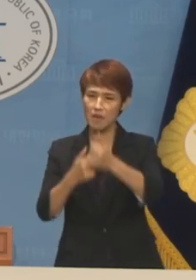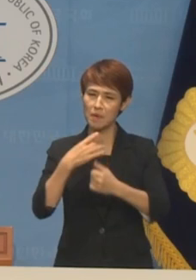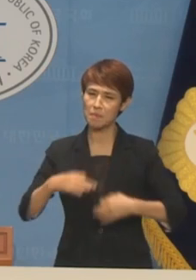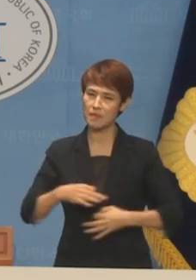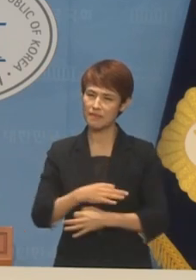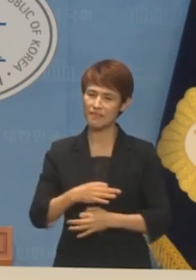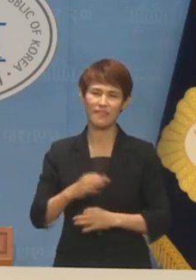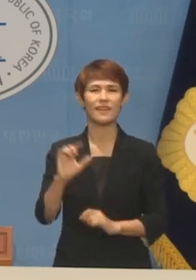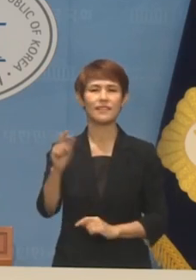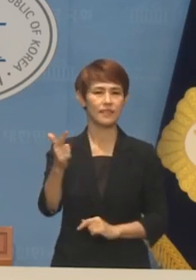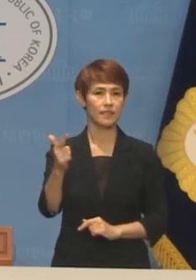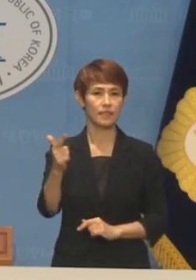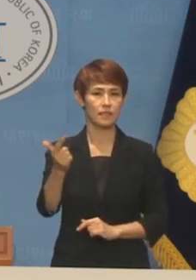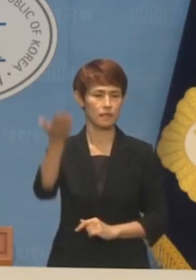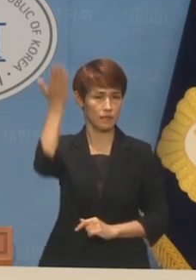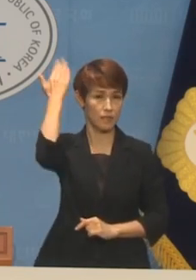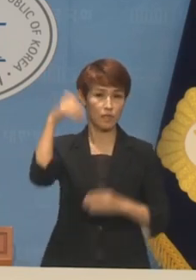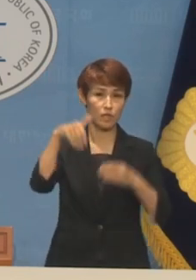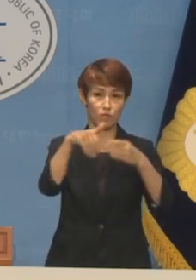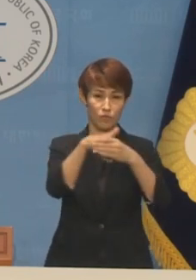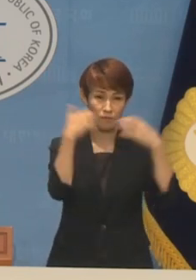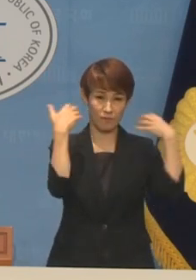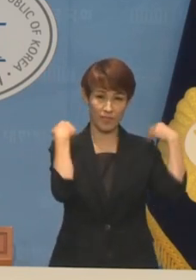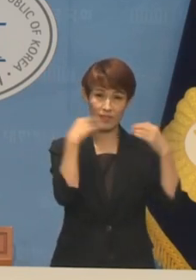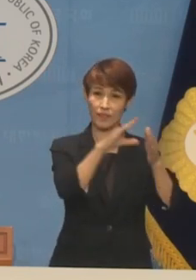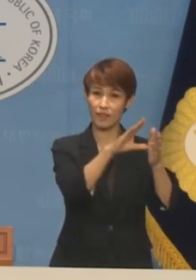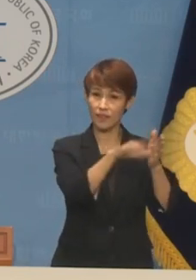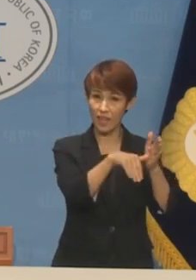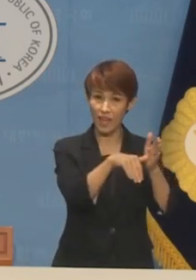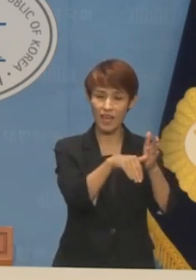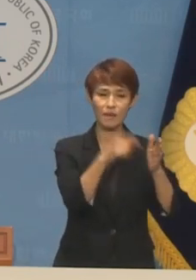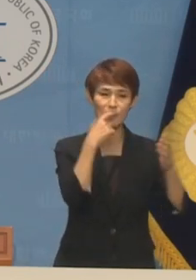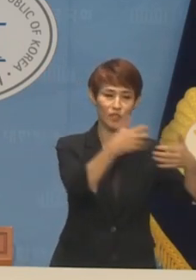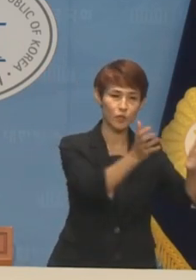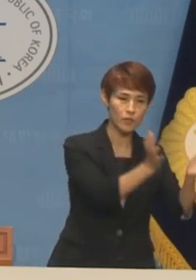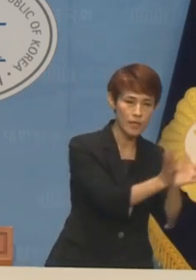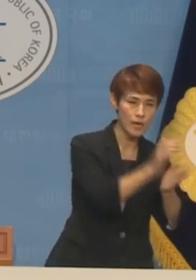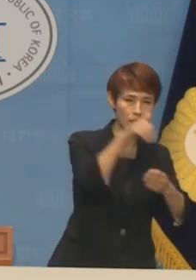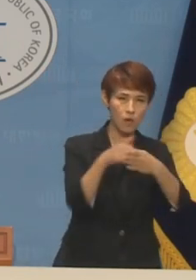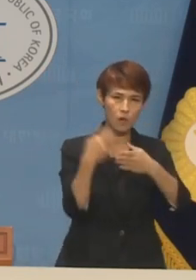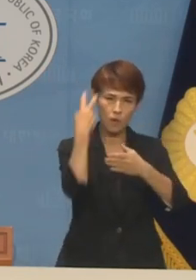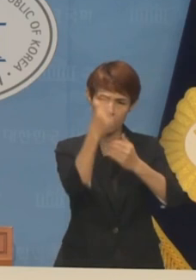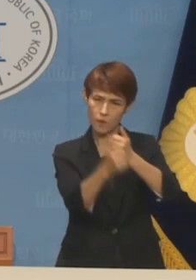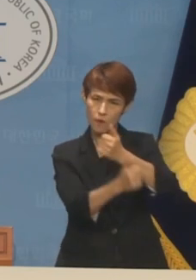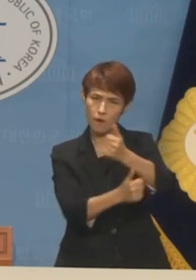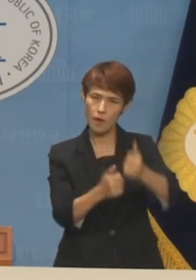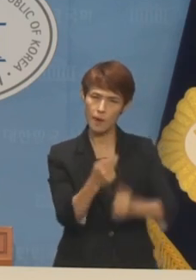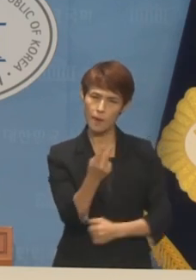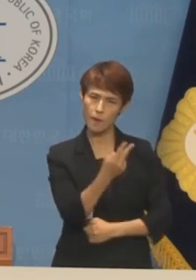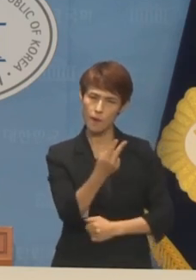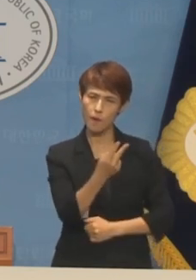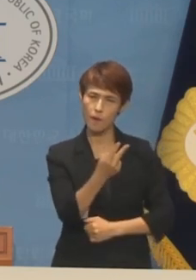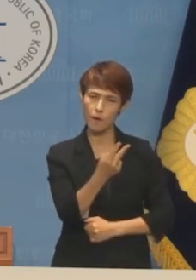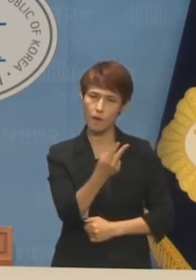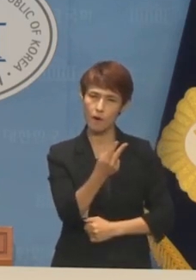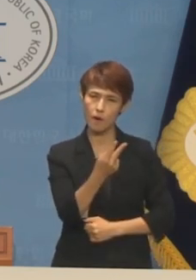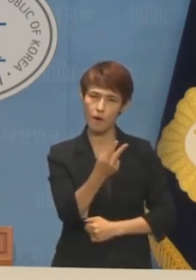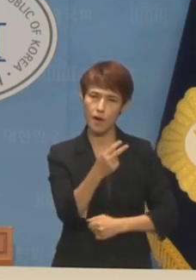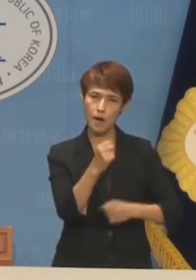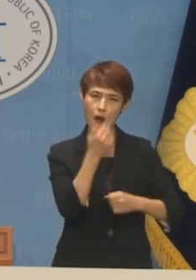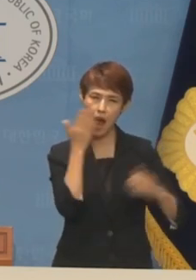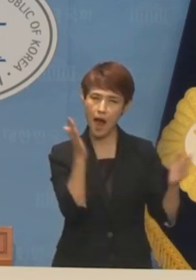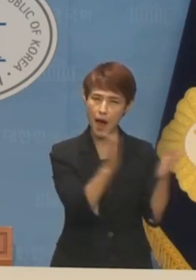아니라 지난 문재인 정권 시기에 민주당과 선관위 사이에 뿌리 깊은